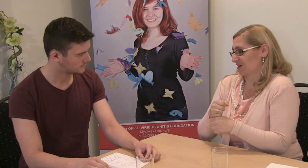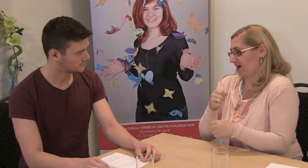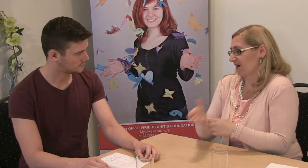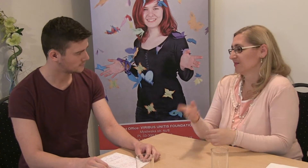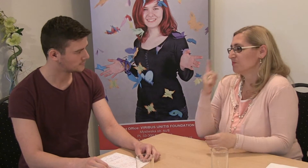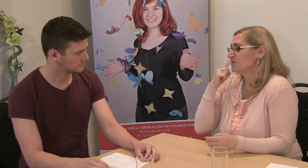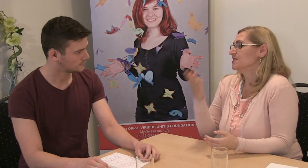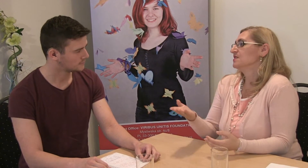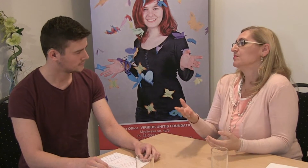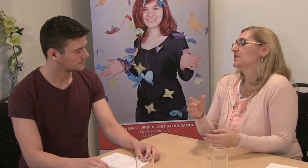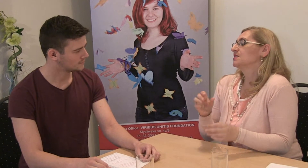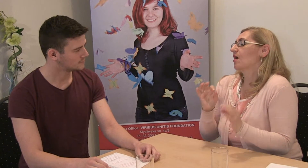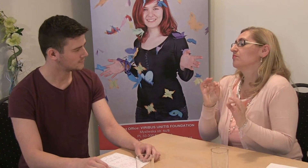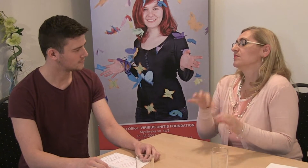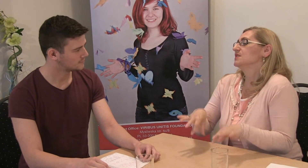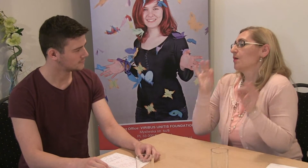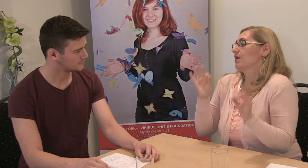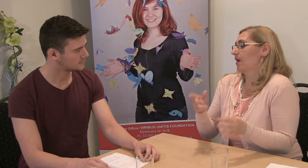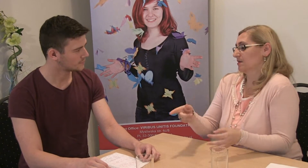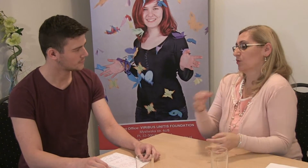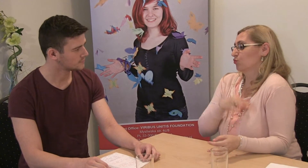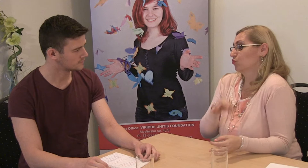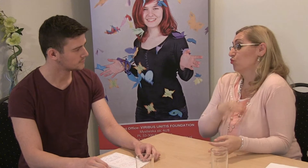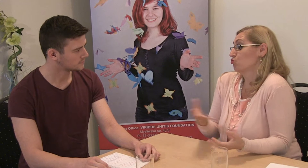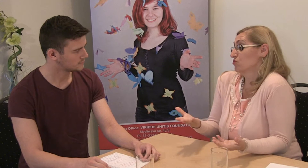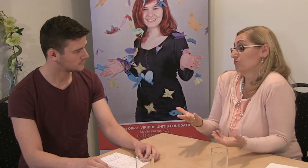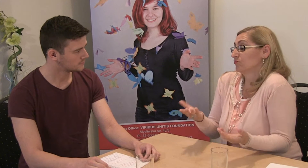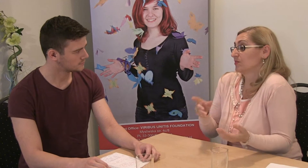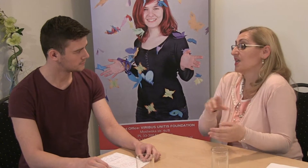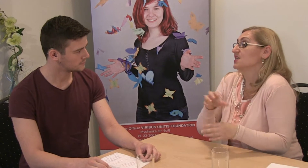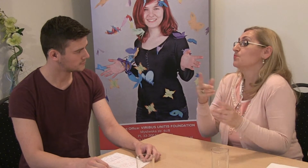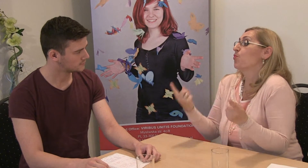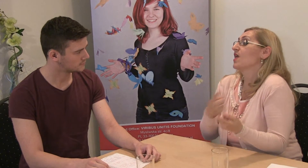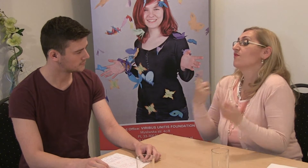i više radim u Udruženju gluvih Kragujevac.